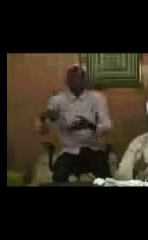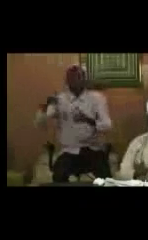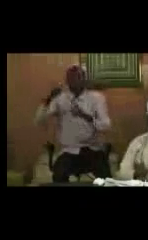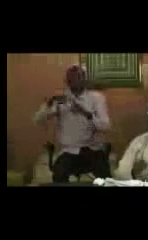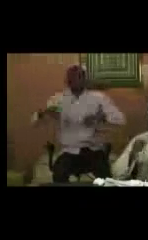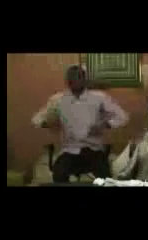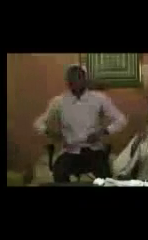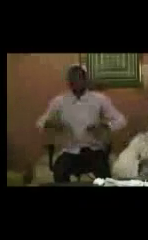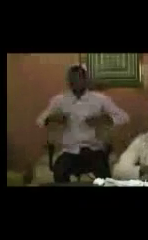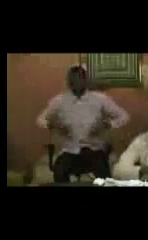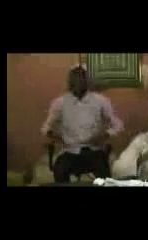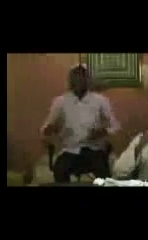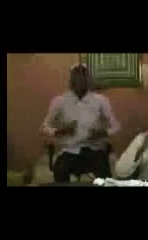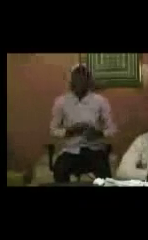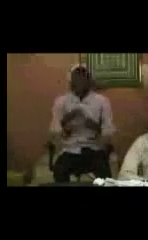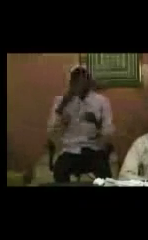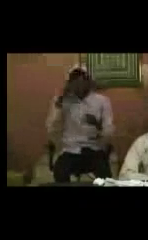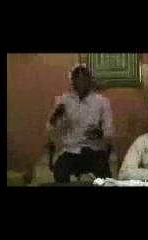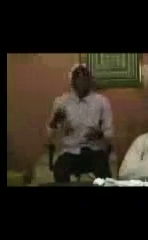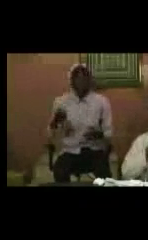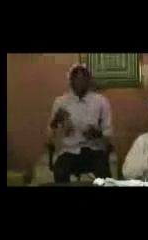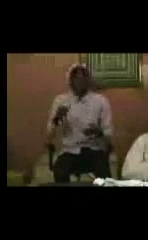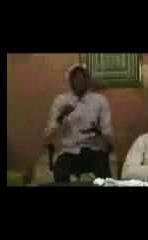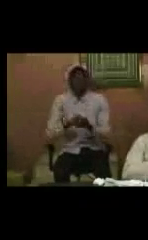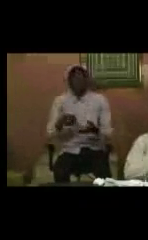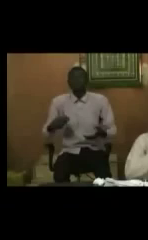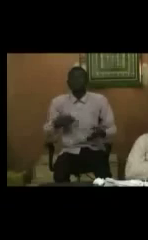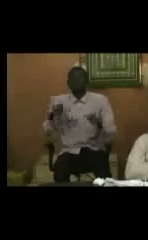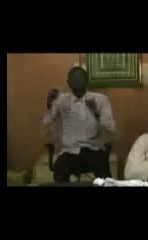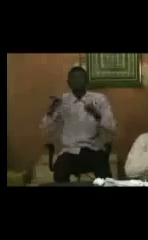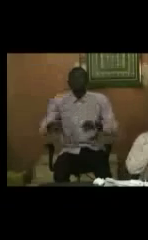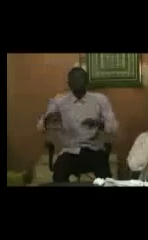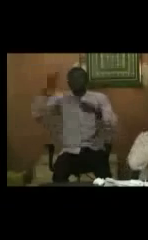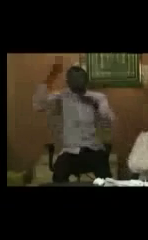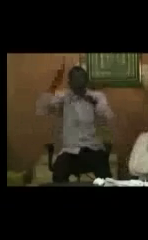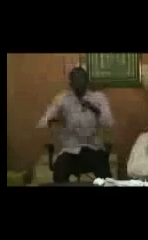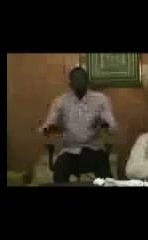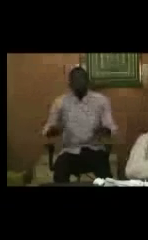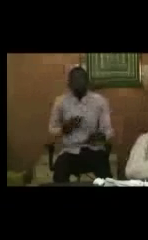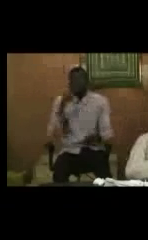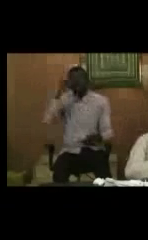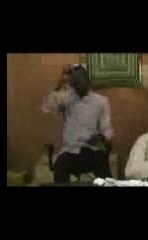so pe hurimati alaykum alimaitatu waddam